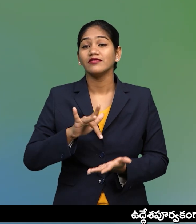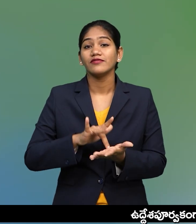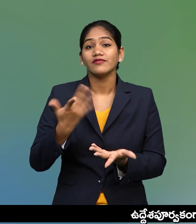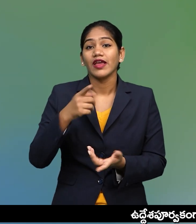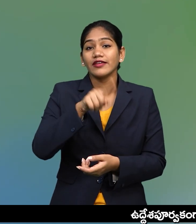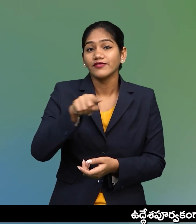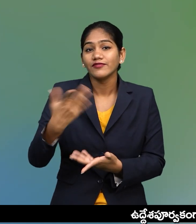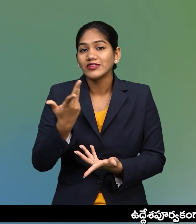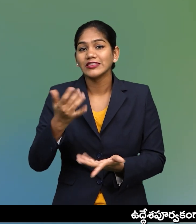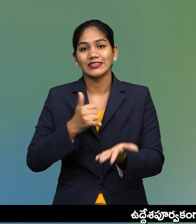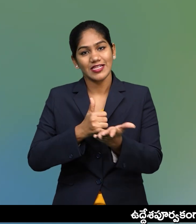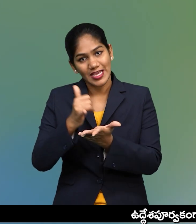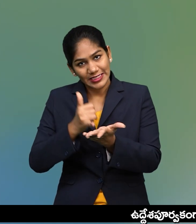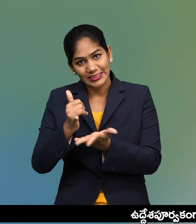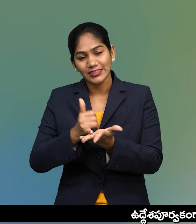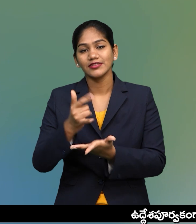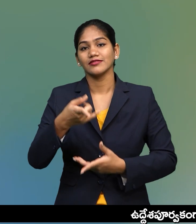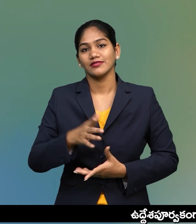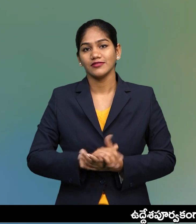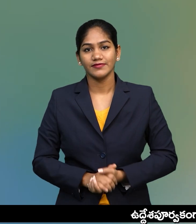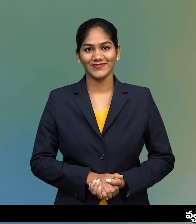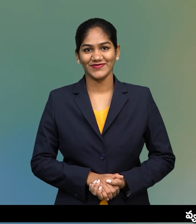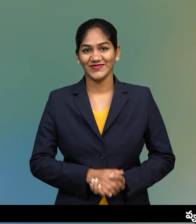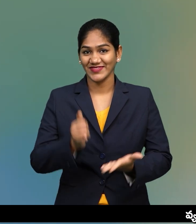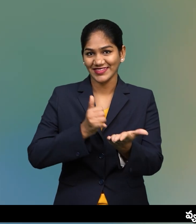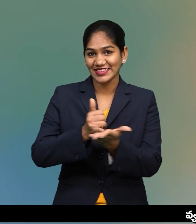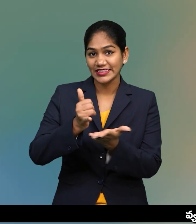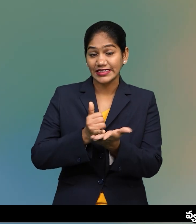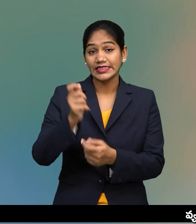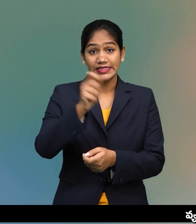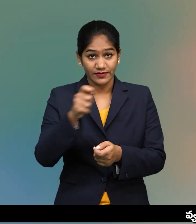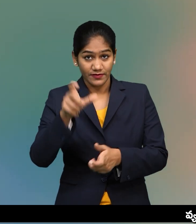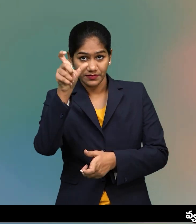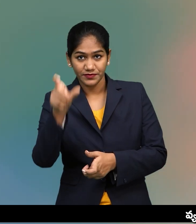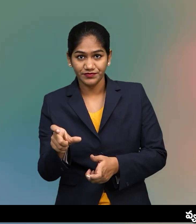ఉద్దేశపూర్వకంగా చేసే పద్ధతిని అనుసరించాయి. వ్యవసాయదారులుగా